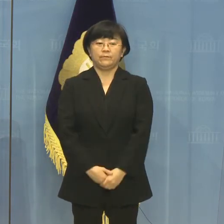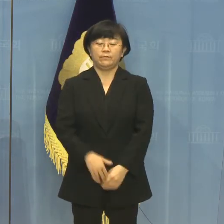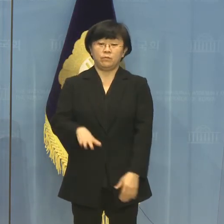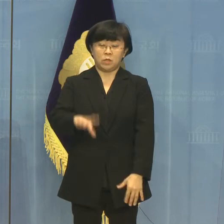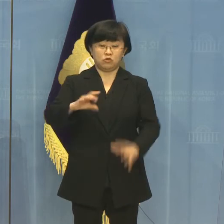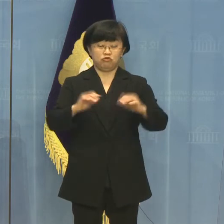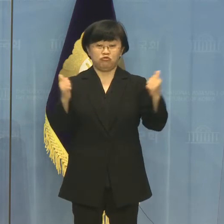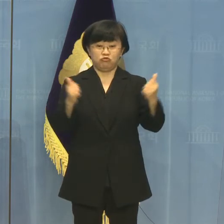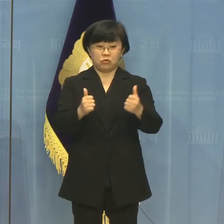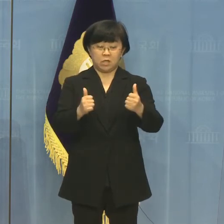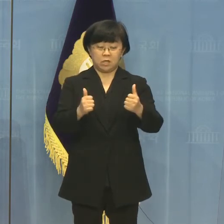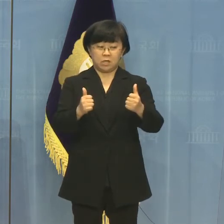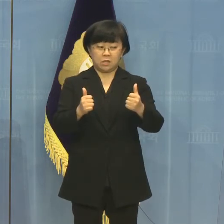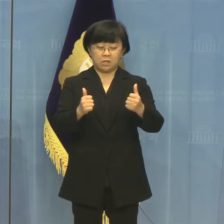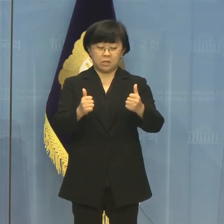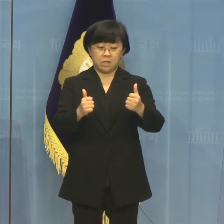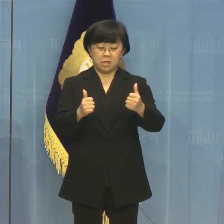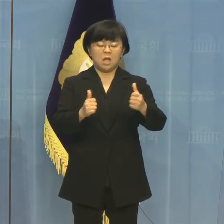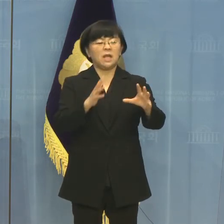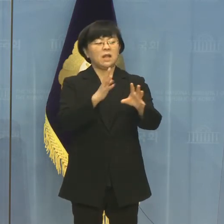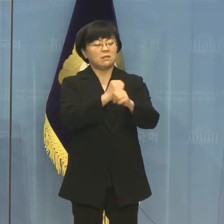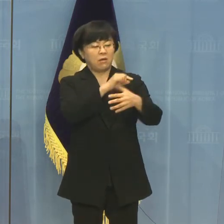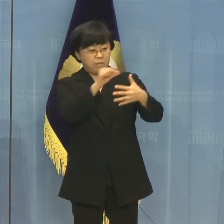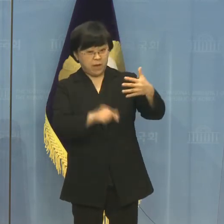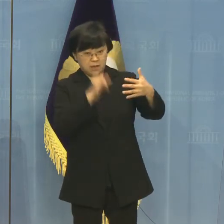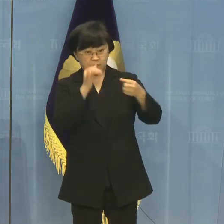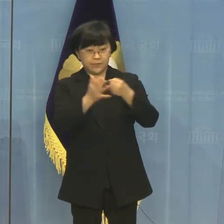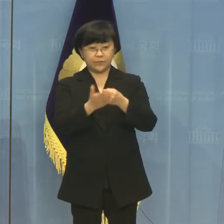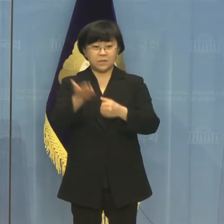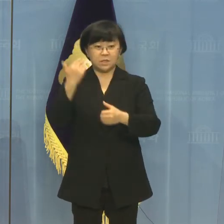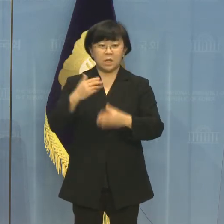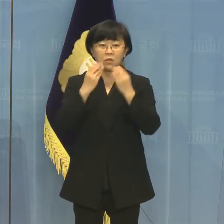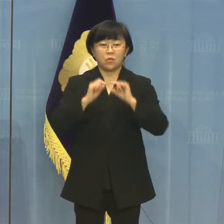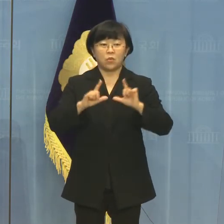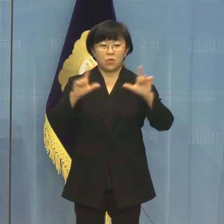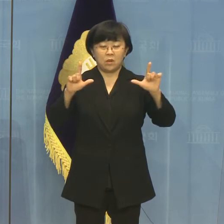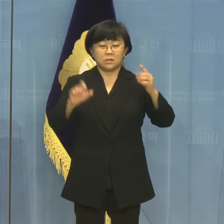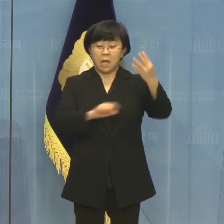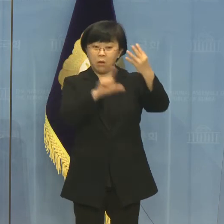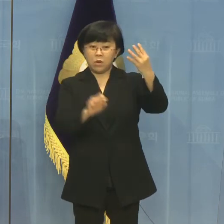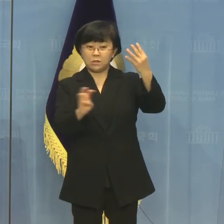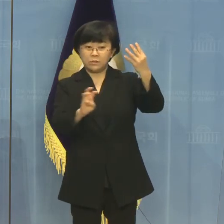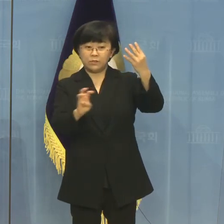먼저 국회 주요 의사 일정입니다. 지난 토요일 4월 30일